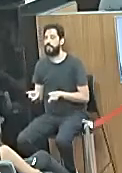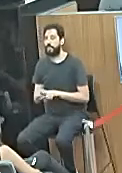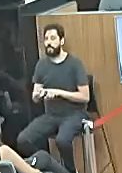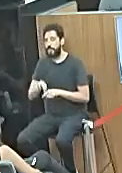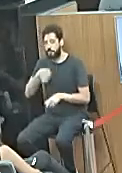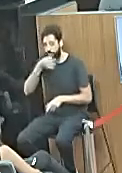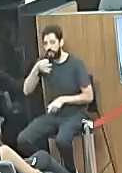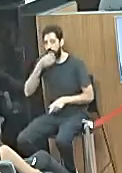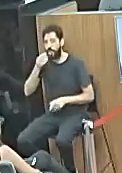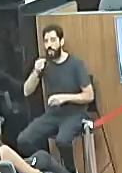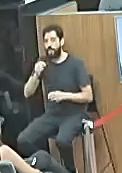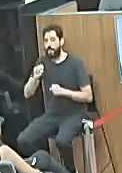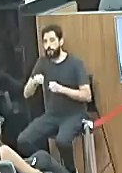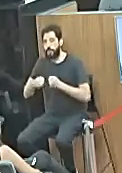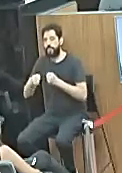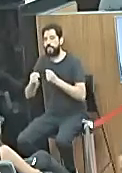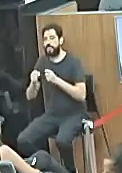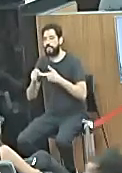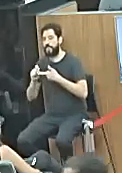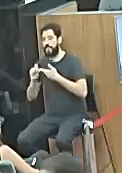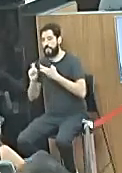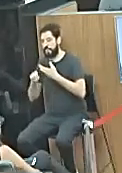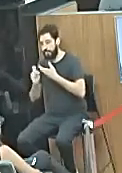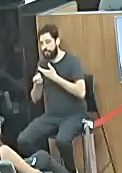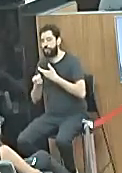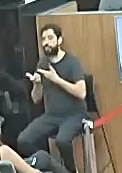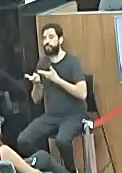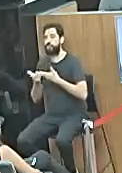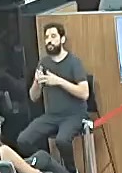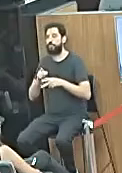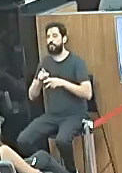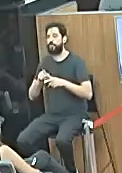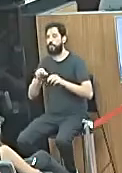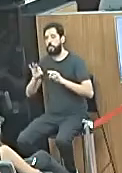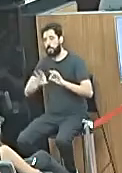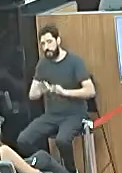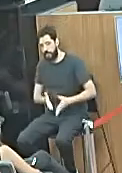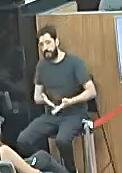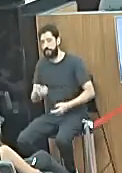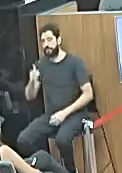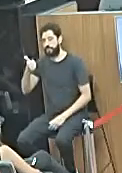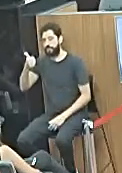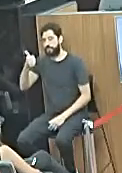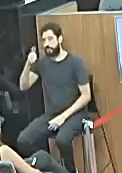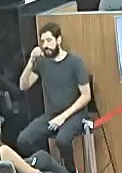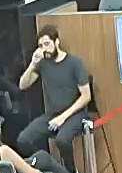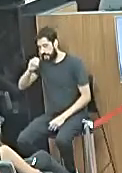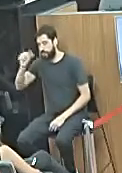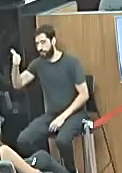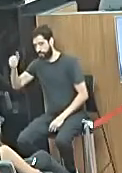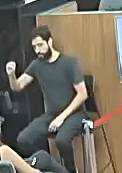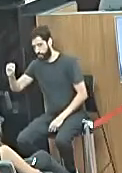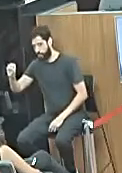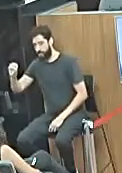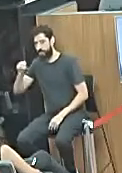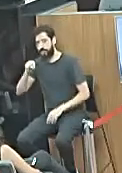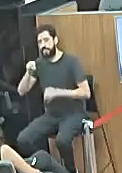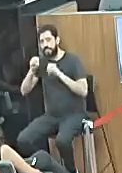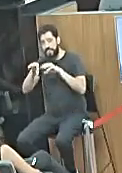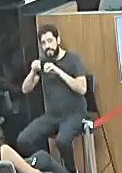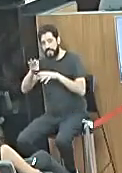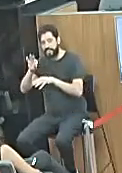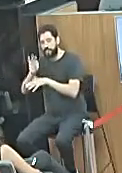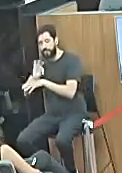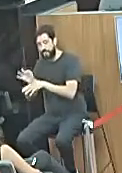executivo no âmbito dos programas 0 18 ensino técnico para o agronegócio